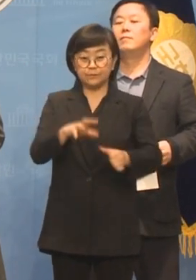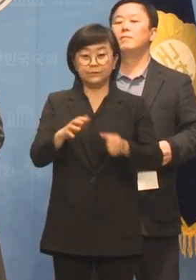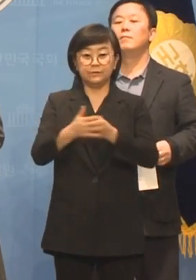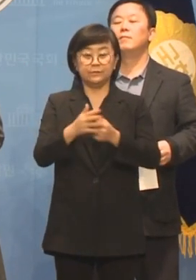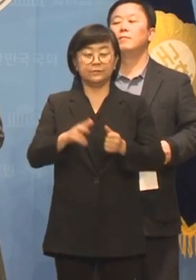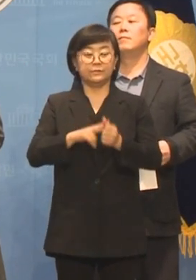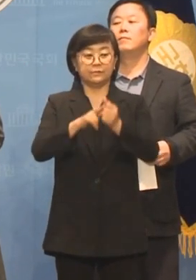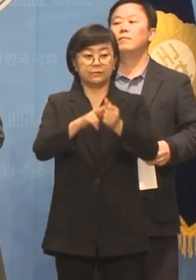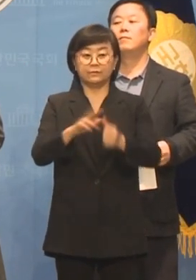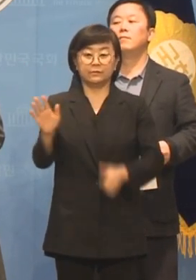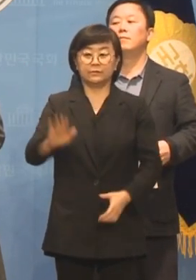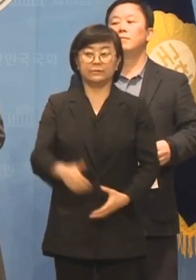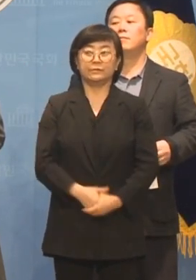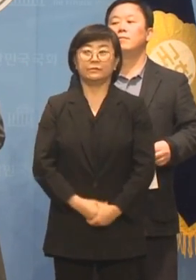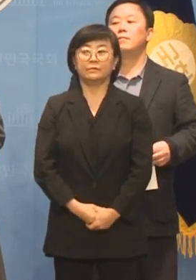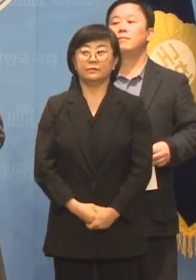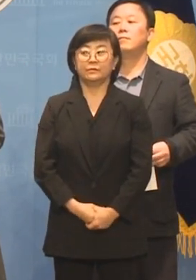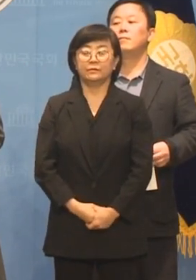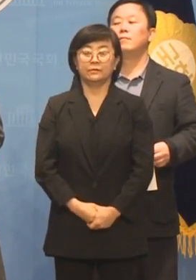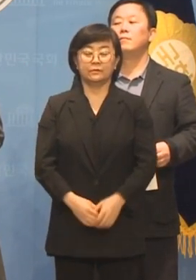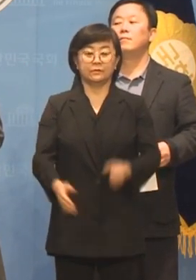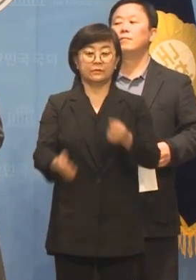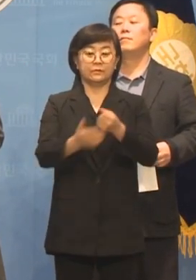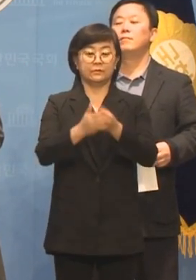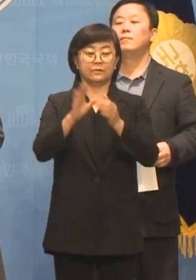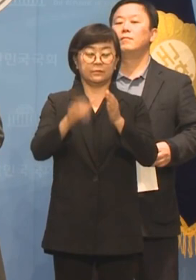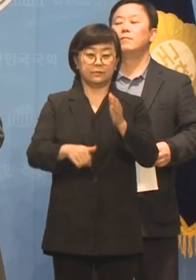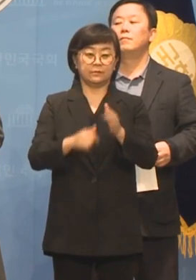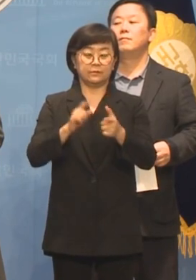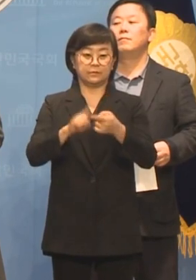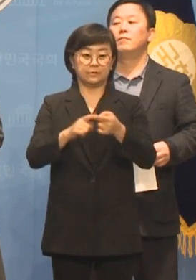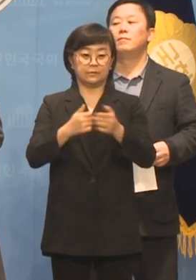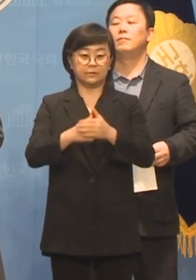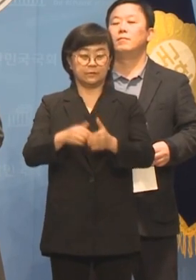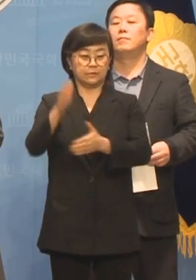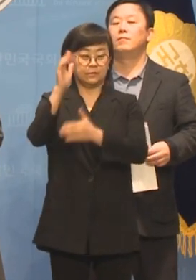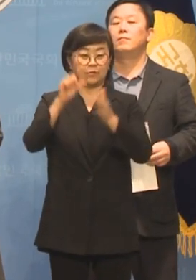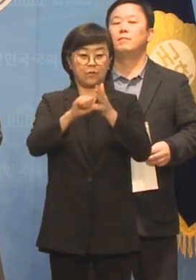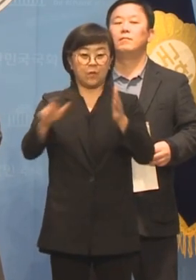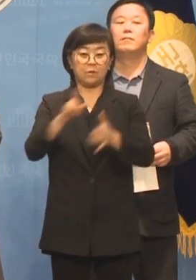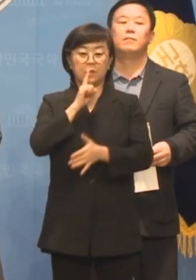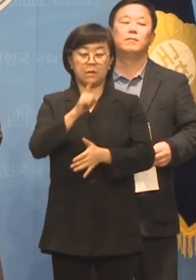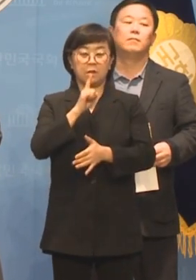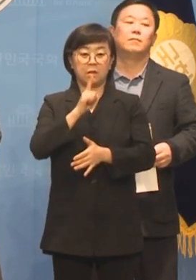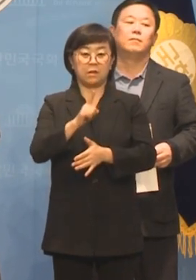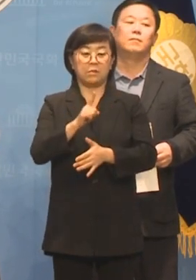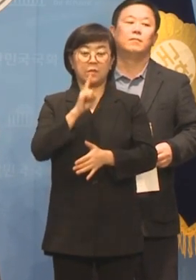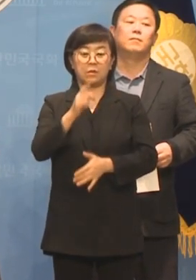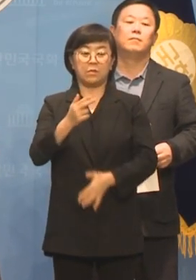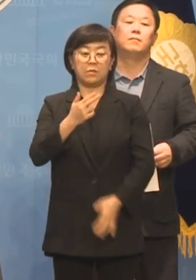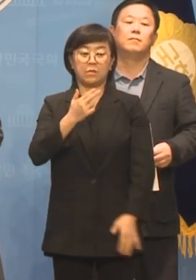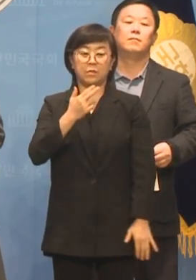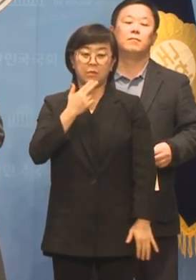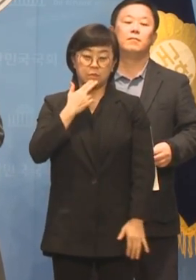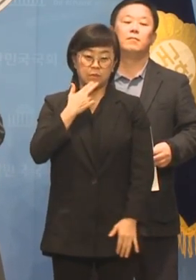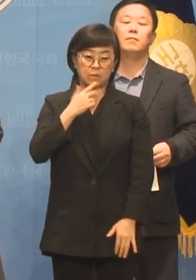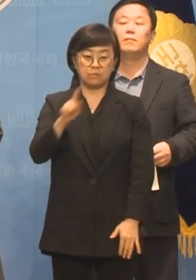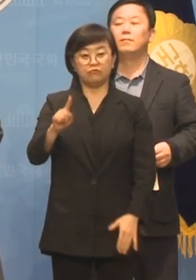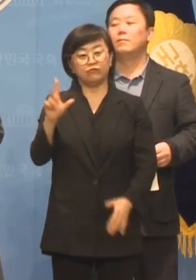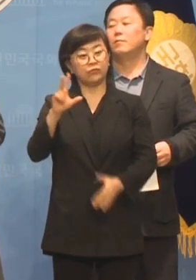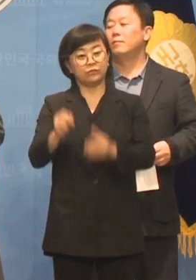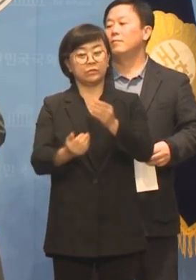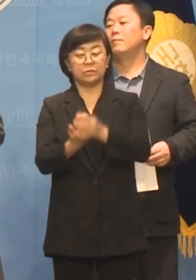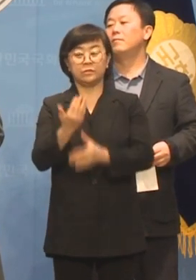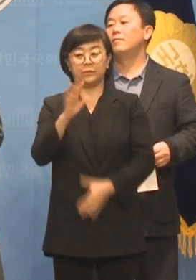출마를 접었습니다. 네, 그래서 그때 희대의 명언이 나왔죠. 아무 말도 하지 않으면 아무 일도 일어나지 않는다.